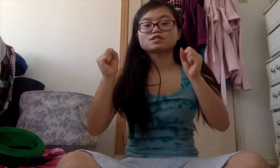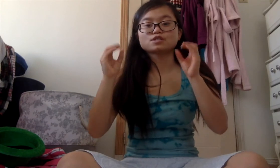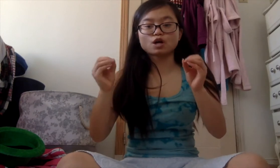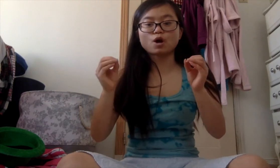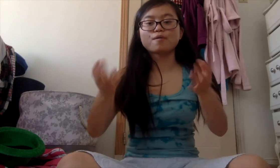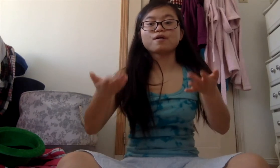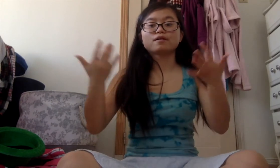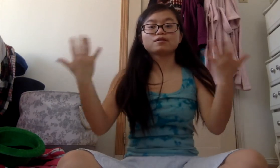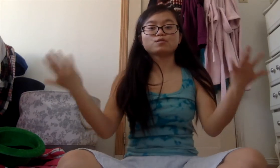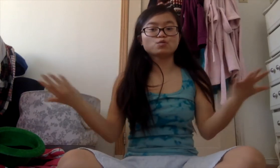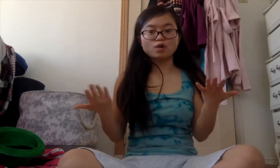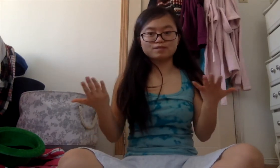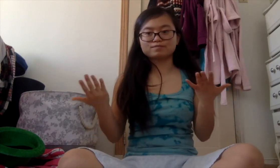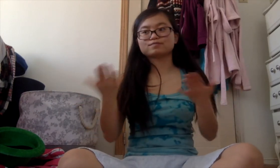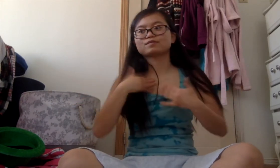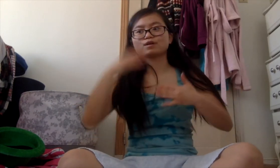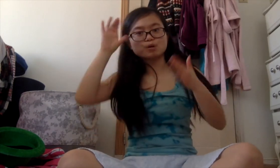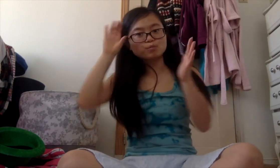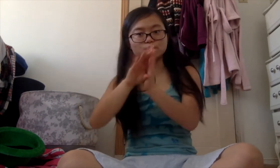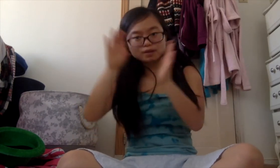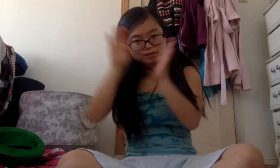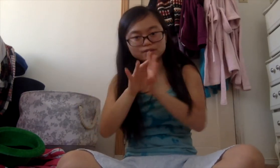走，我，爸爸，